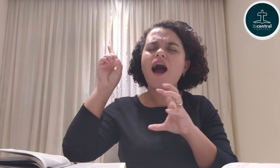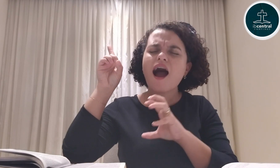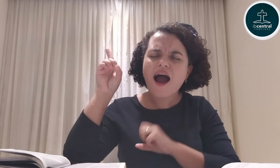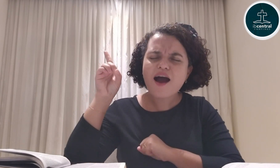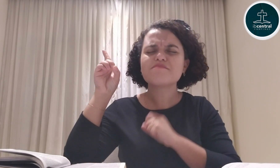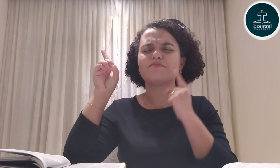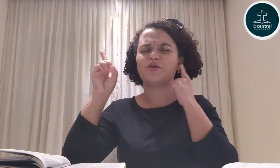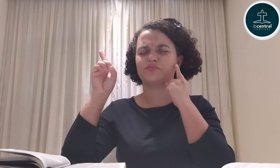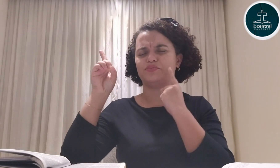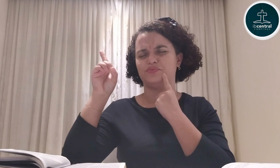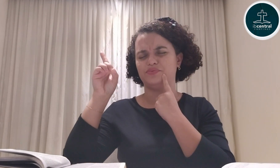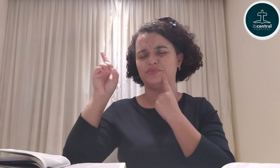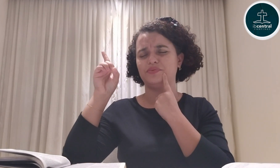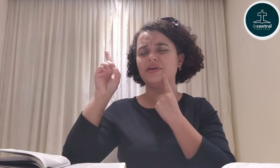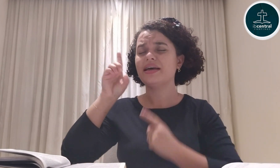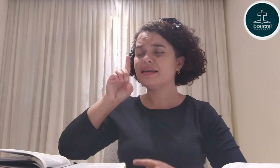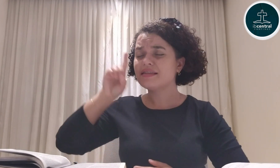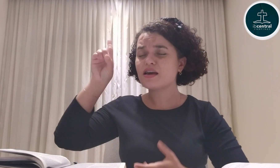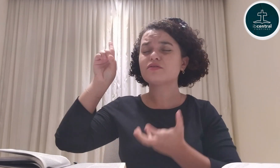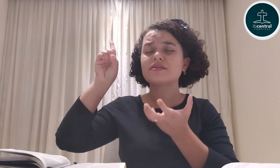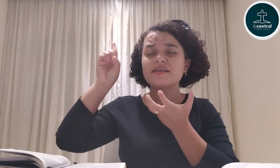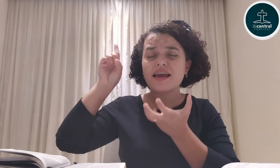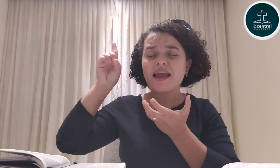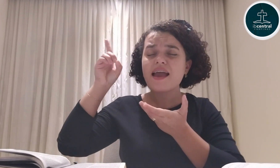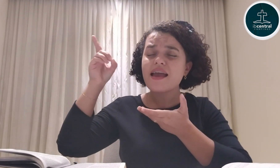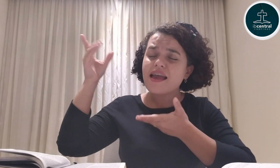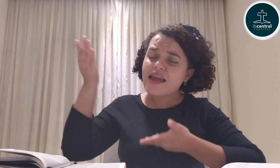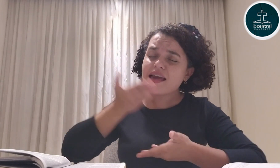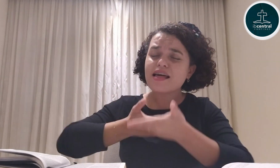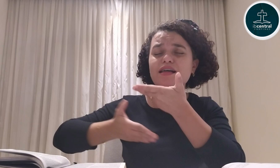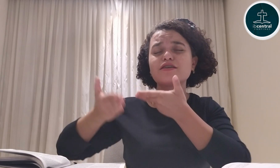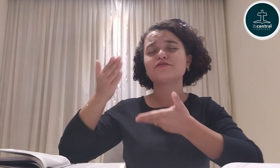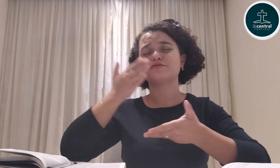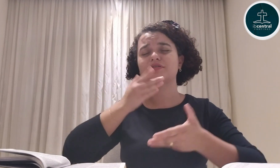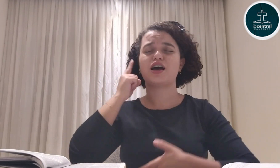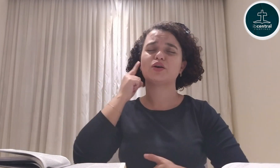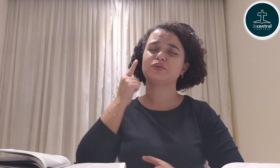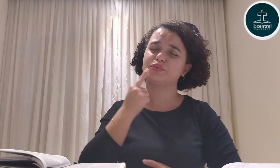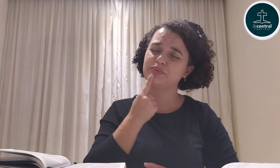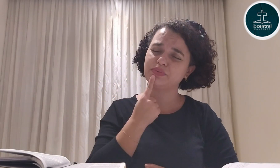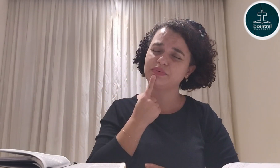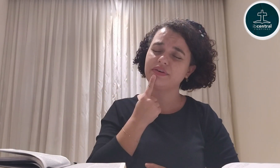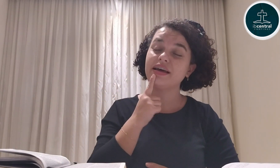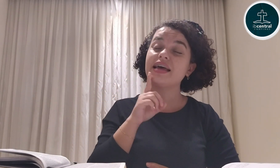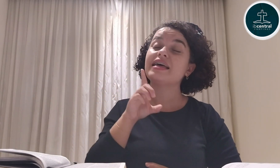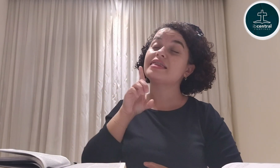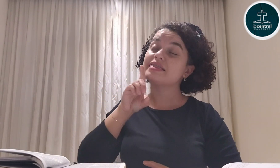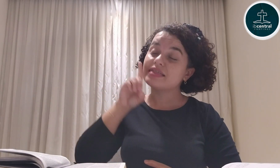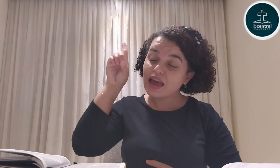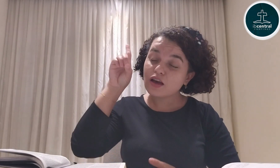Abençoe estes surdos, para que eles possam entender que Deus os ama, que Deus